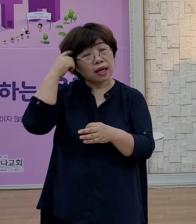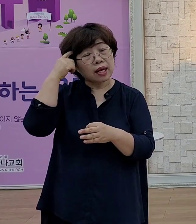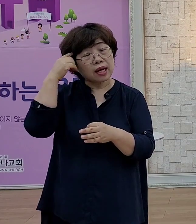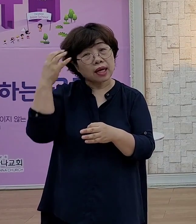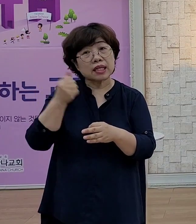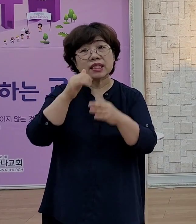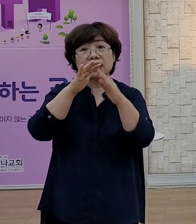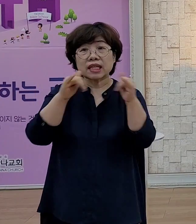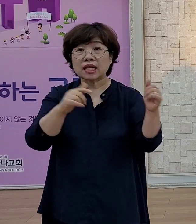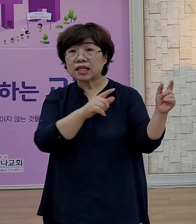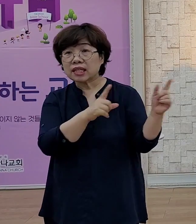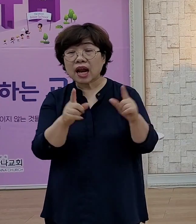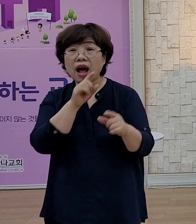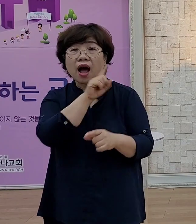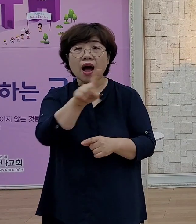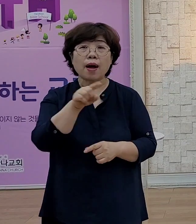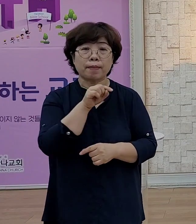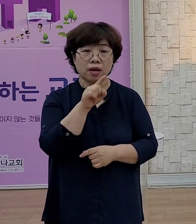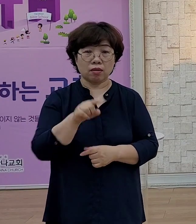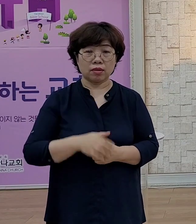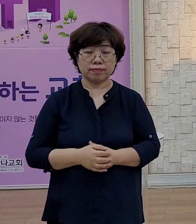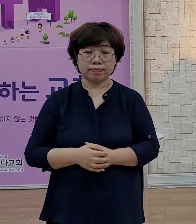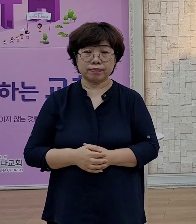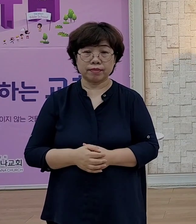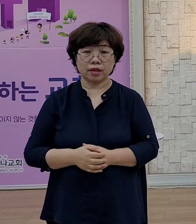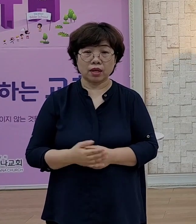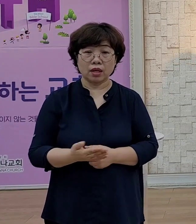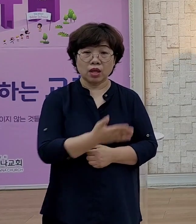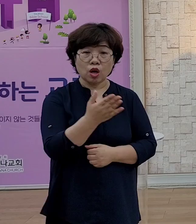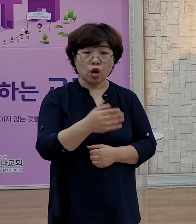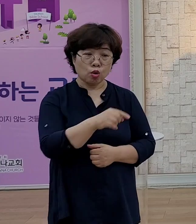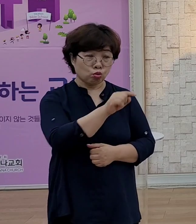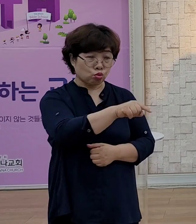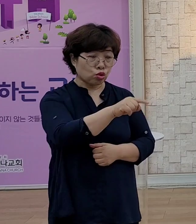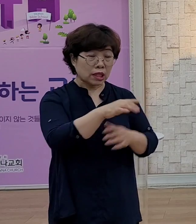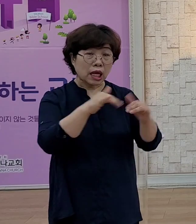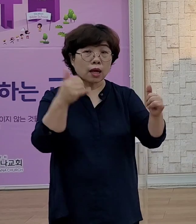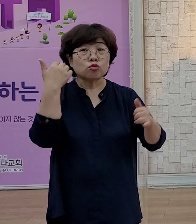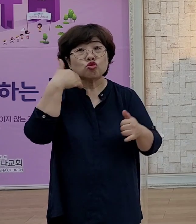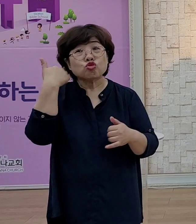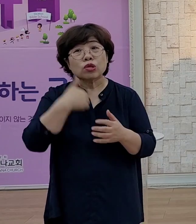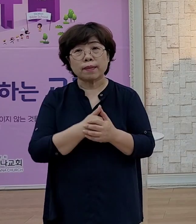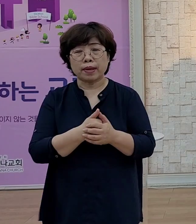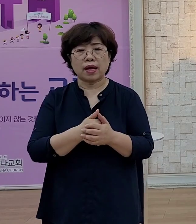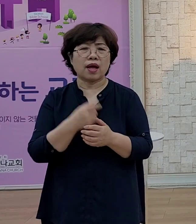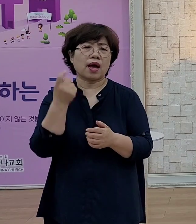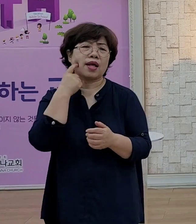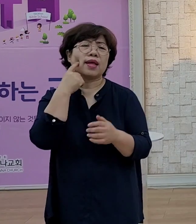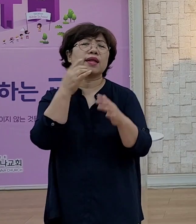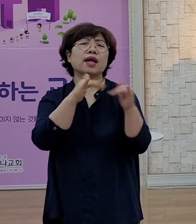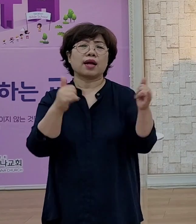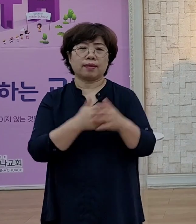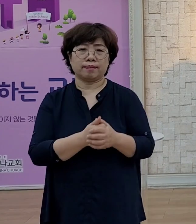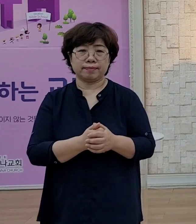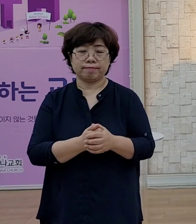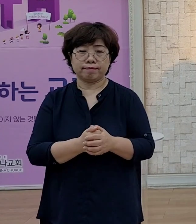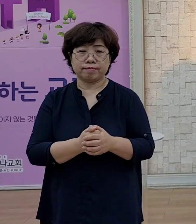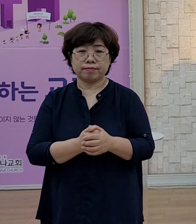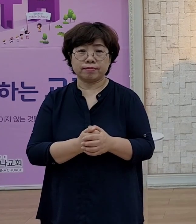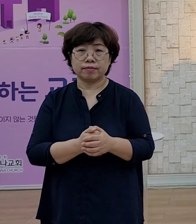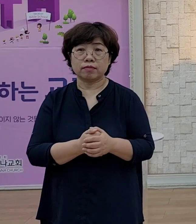하는 자들아. 자, 여러분, 이 사람은 여러분 보시기에 어떤 사람으로